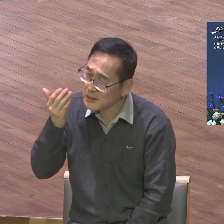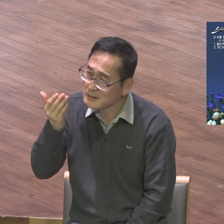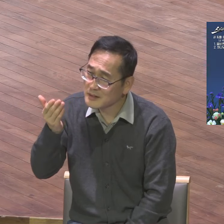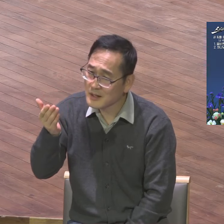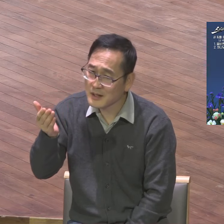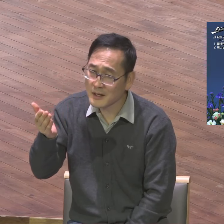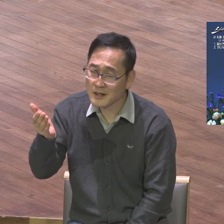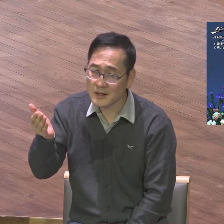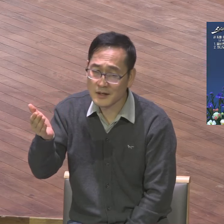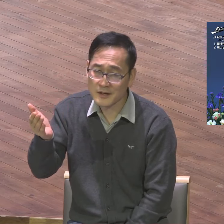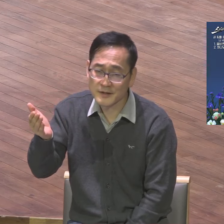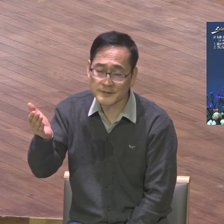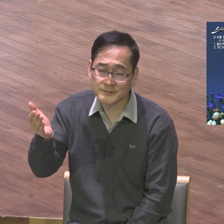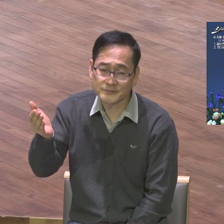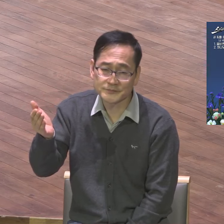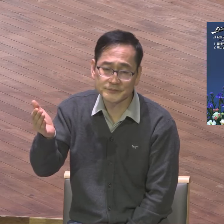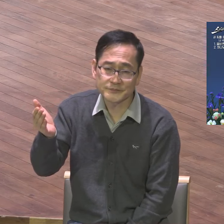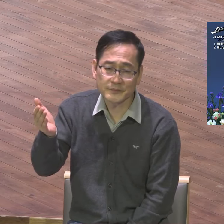사랑하나?